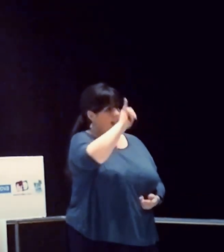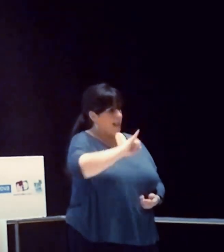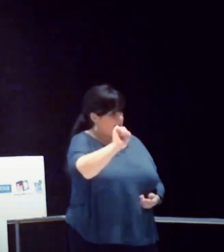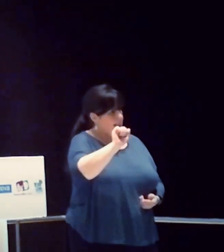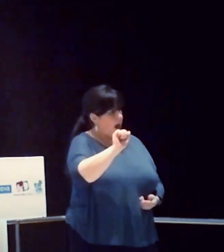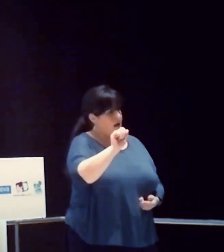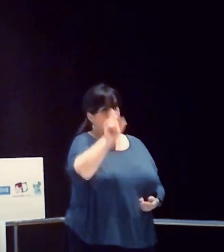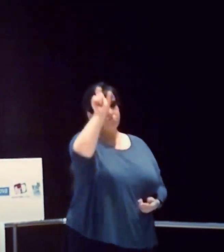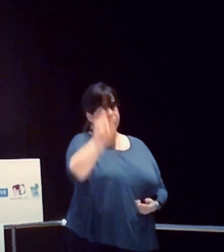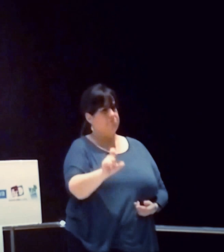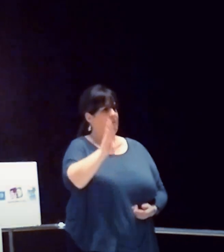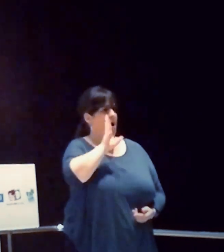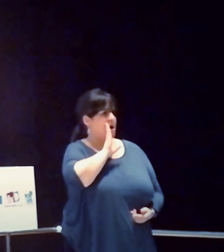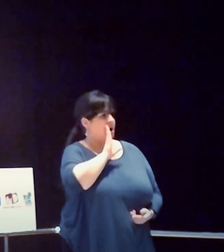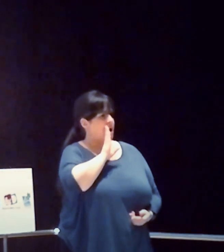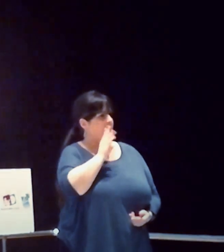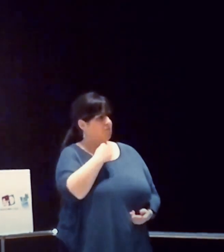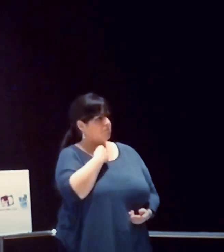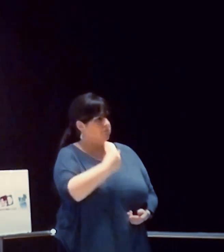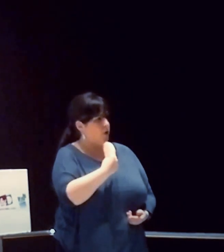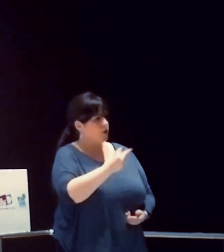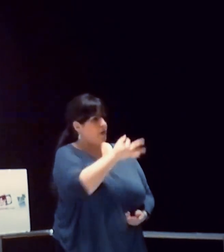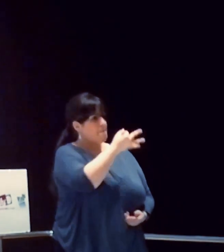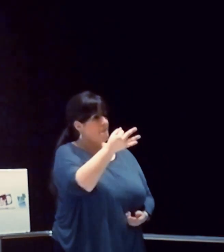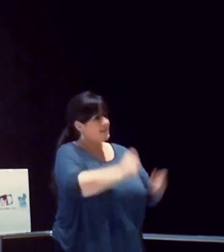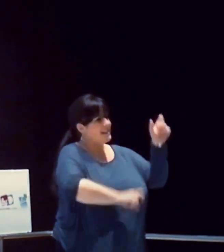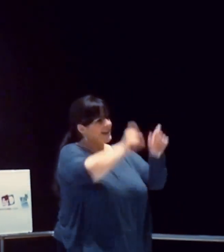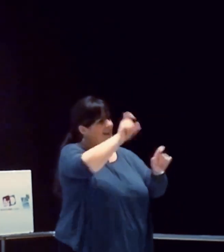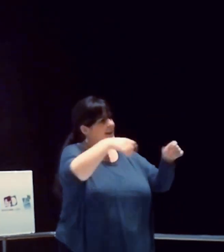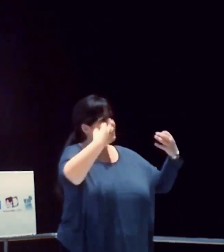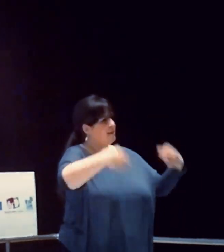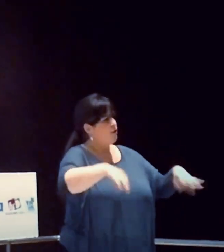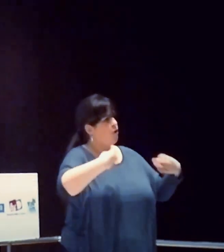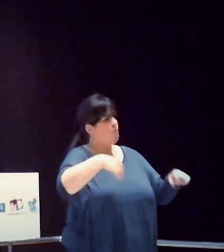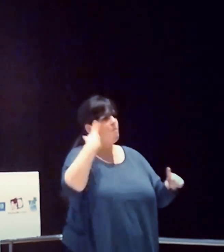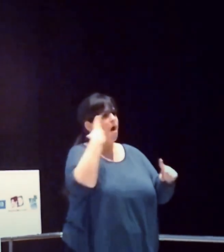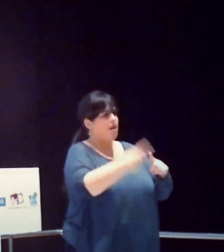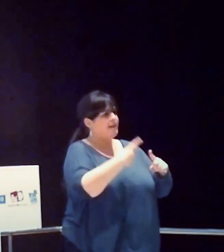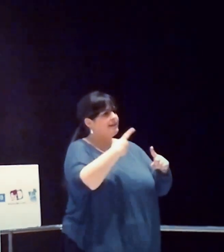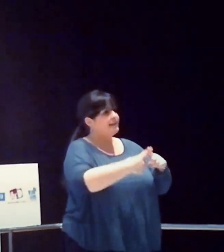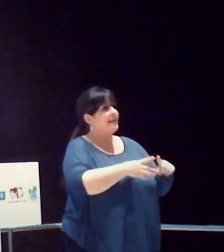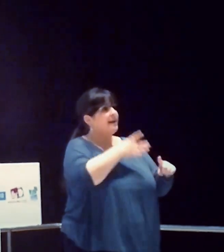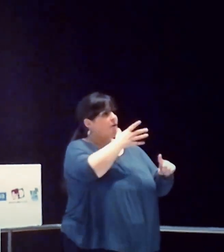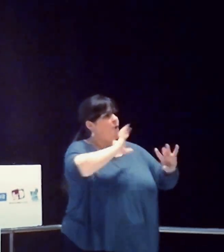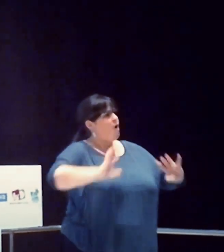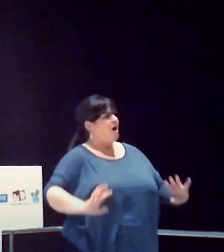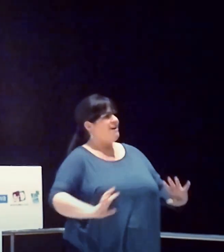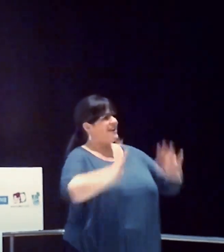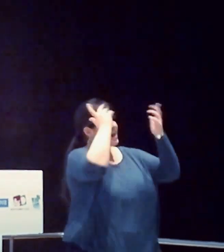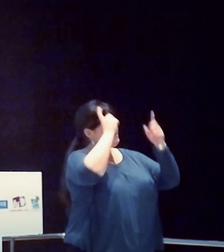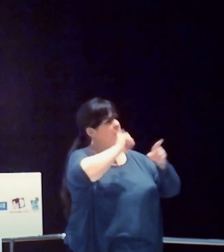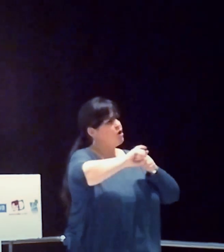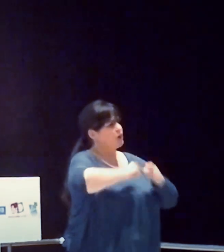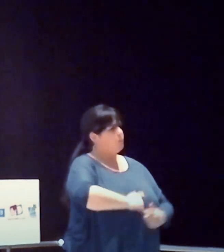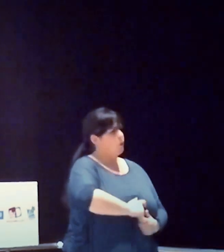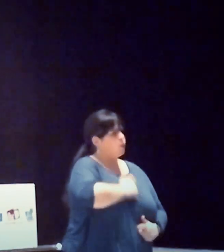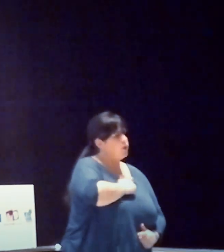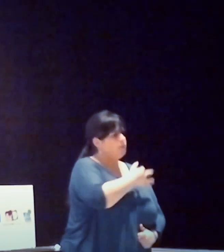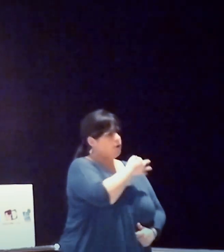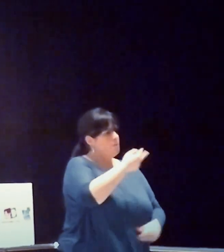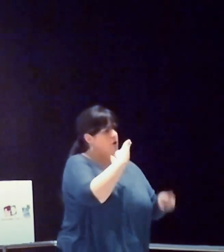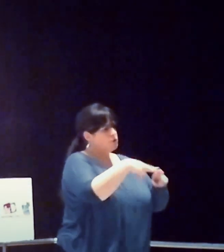Tsipras, pero tamén toda a cidadanía do común grega, en rebelión cívica e política sistemática dende